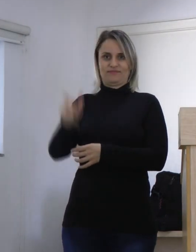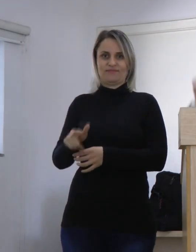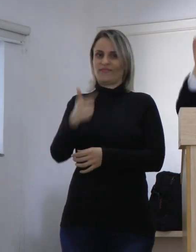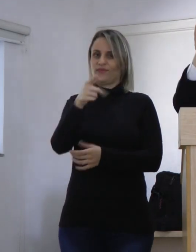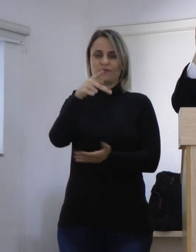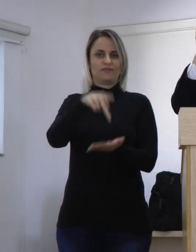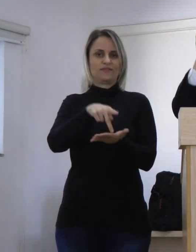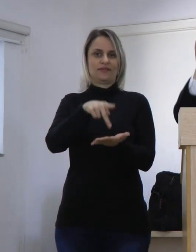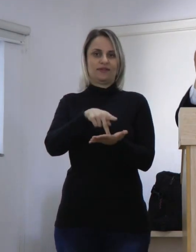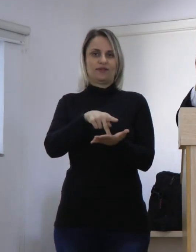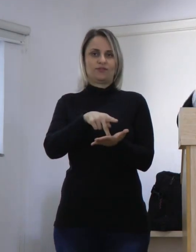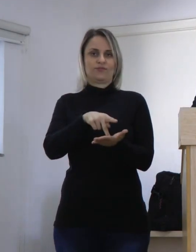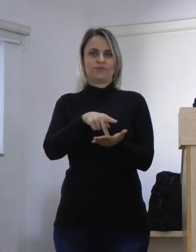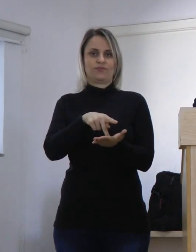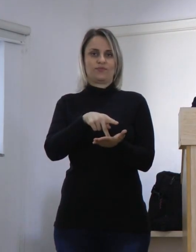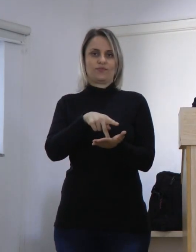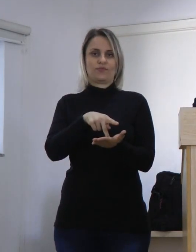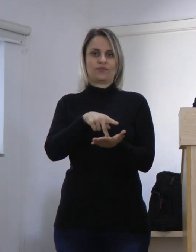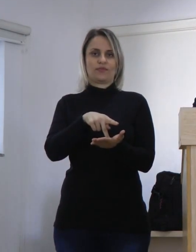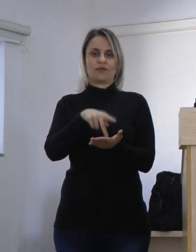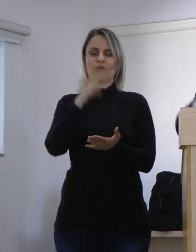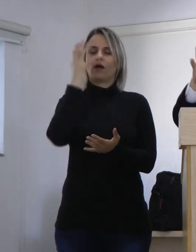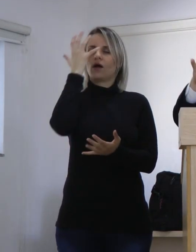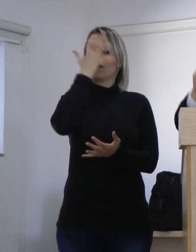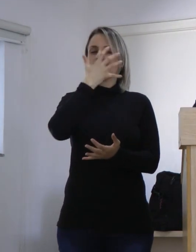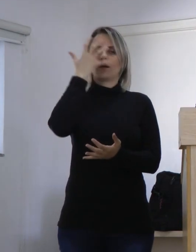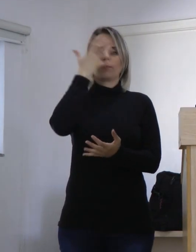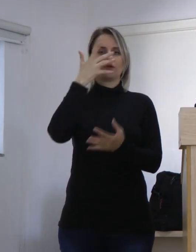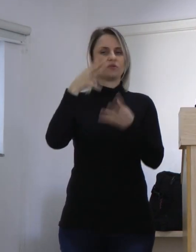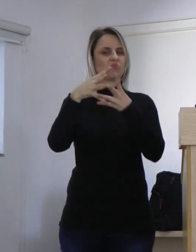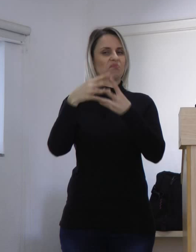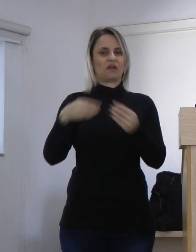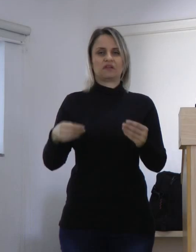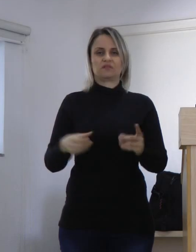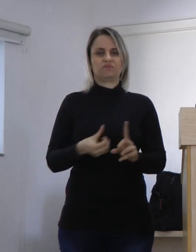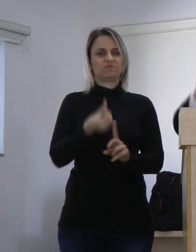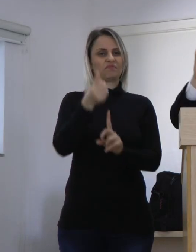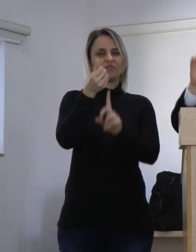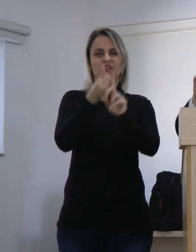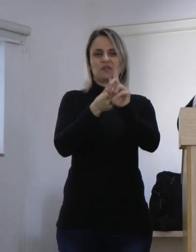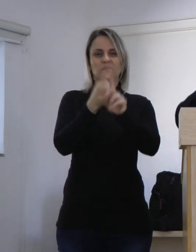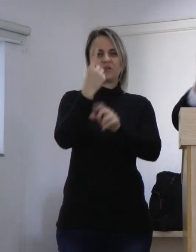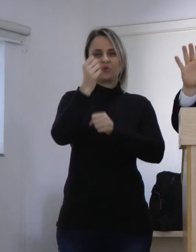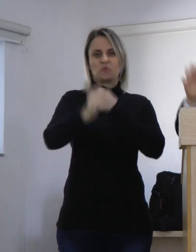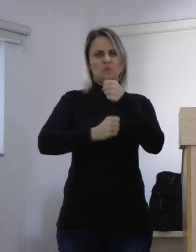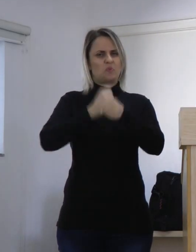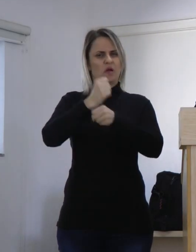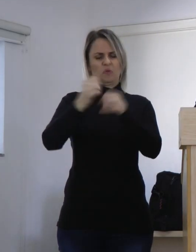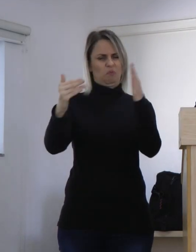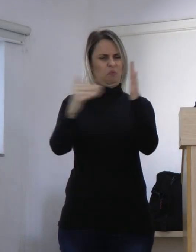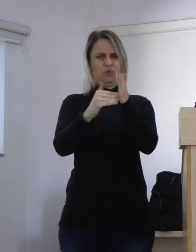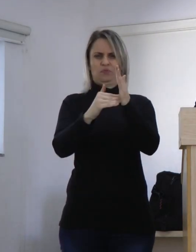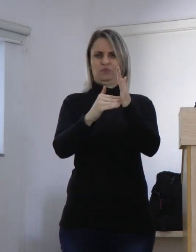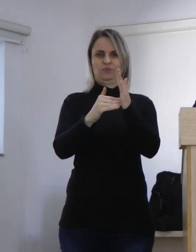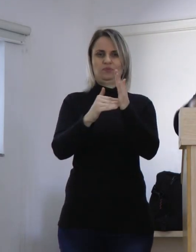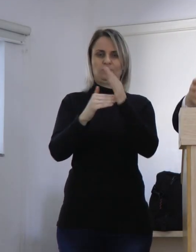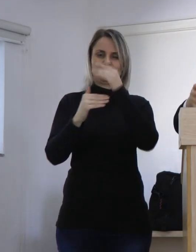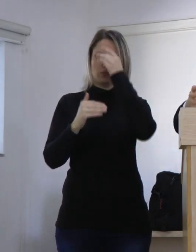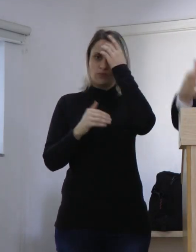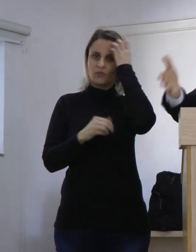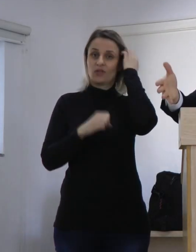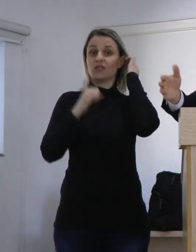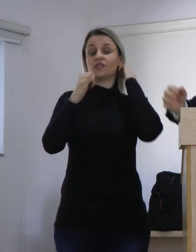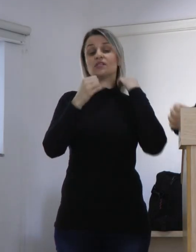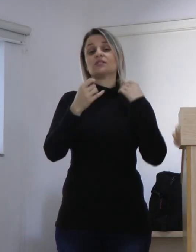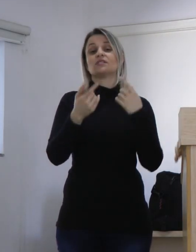E toda paixão passa. 6 meses, 1 ano, no máximo. E se morar